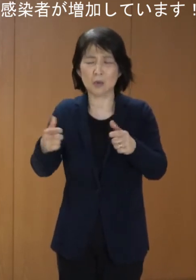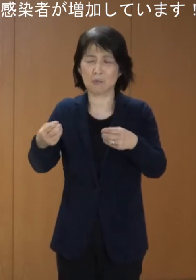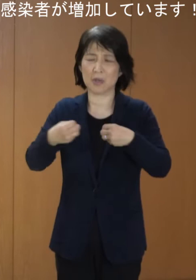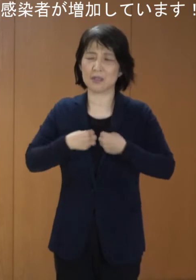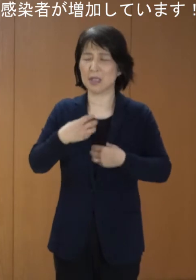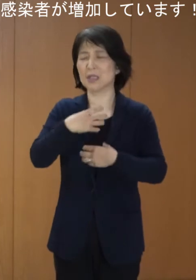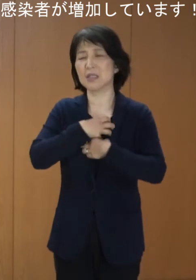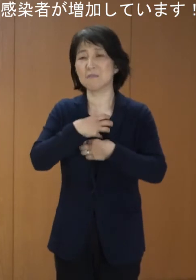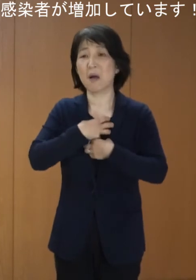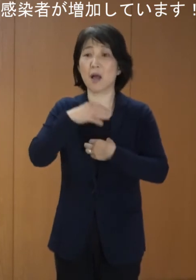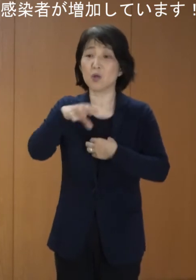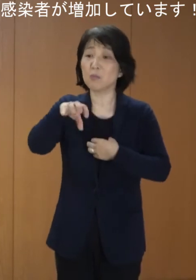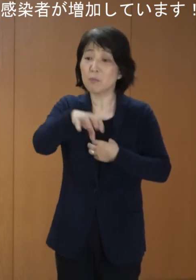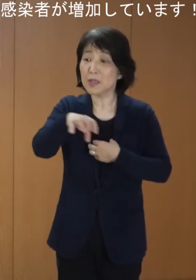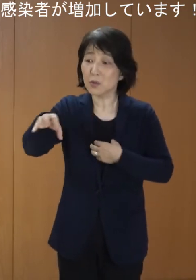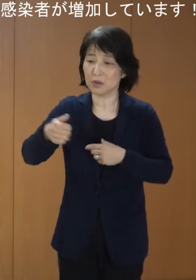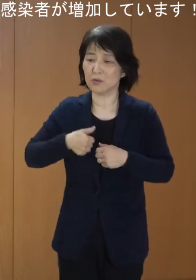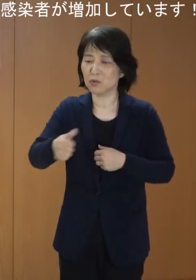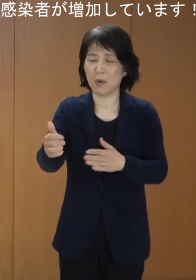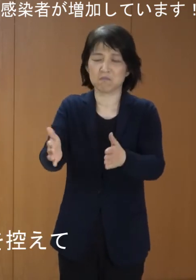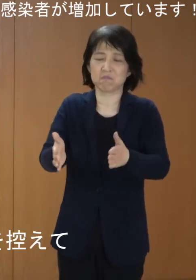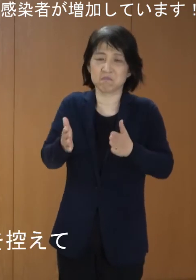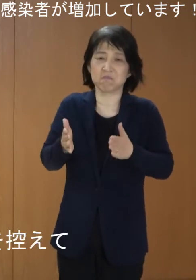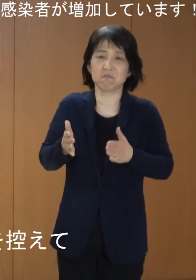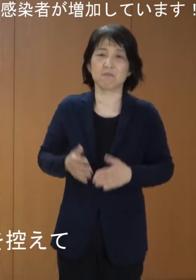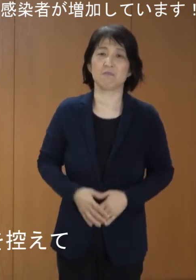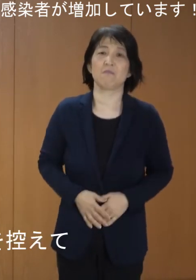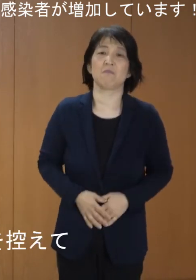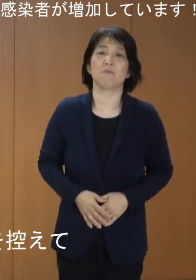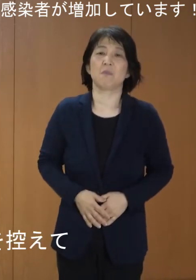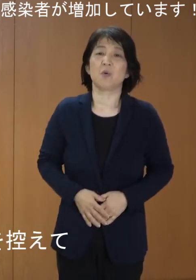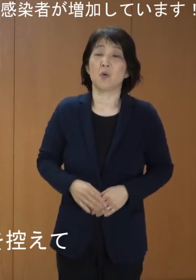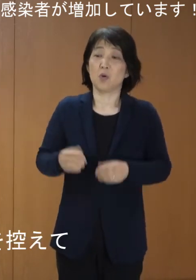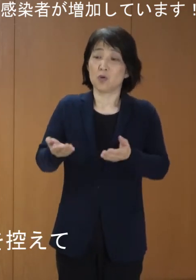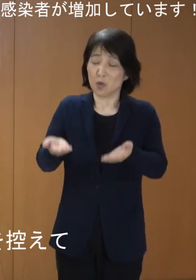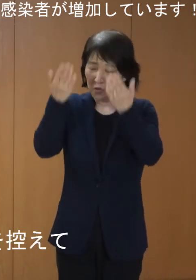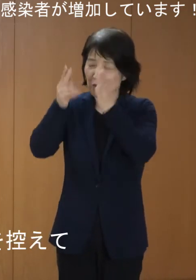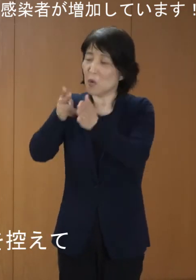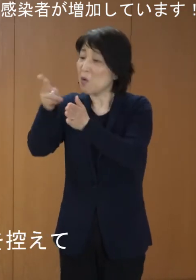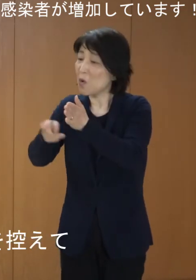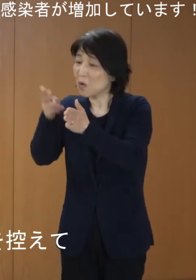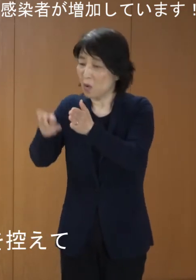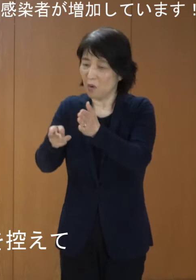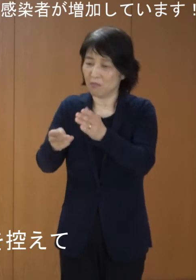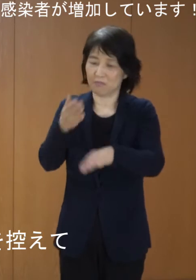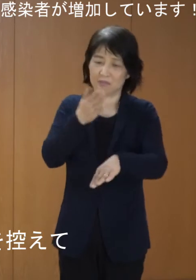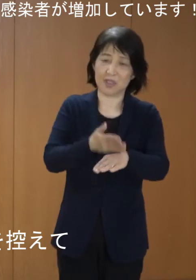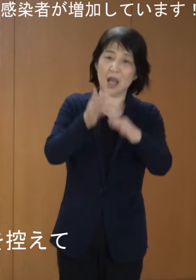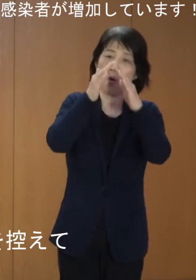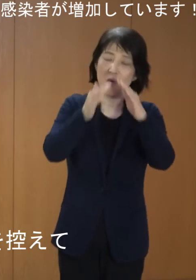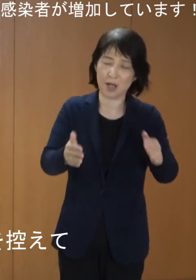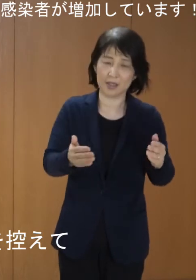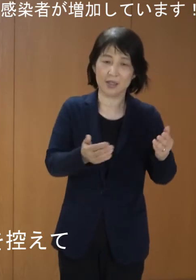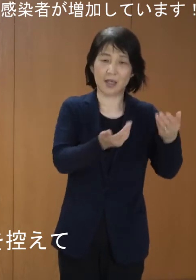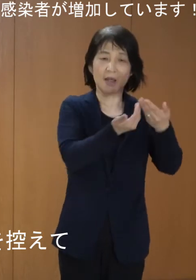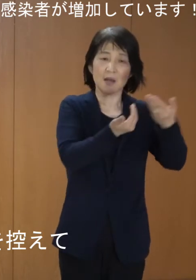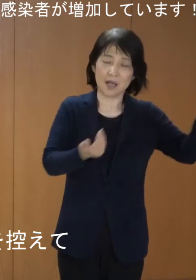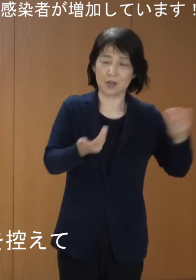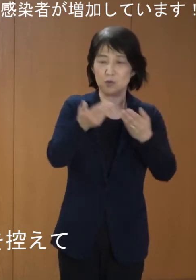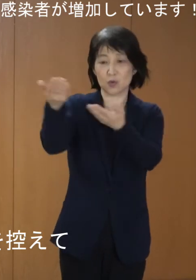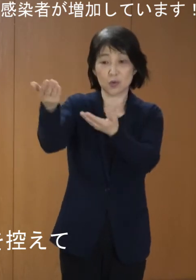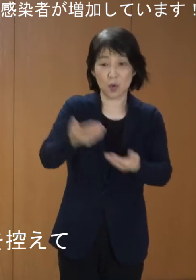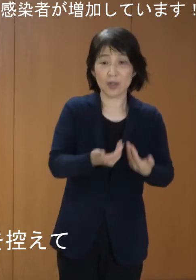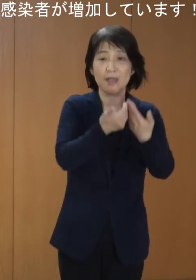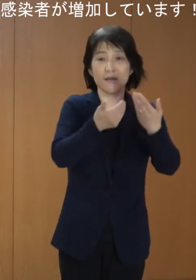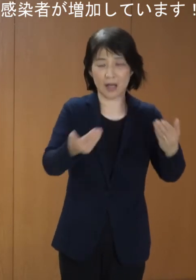出入りを自粛してください。2つに、卒業旅行、謝恩会、歓送迎会、花見による宴会などを